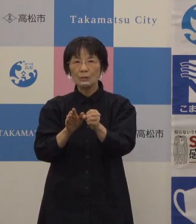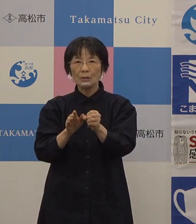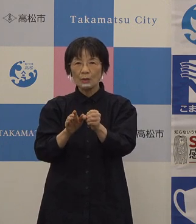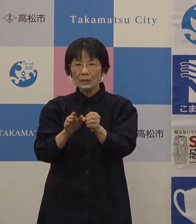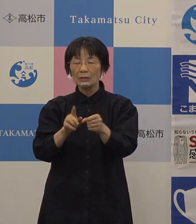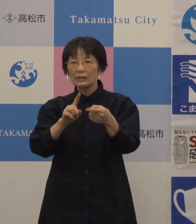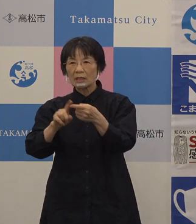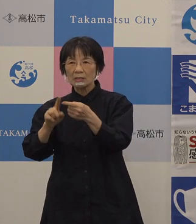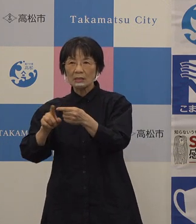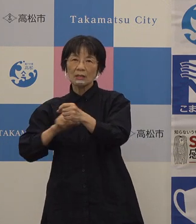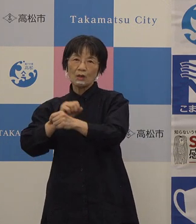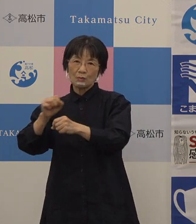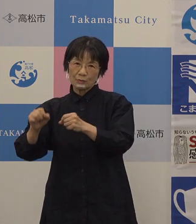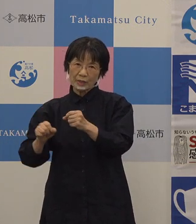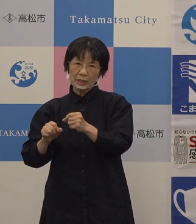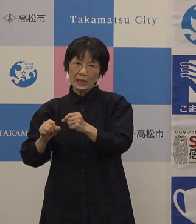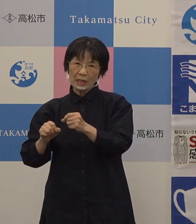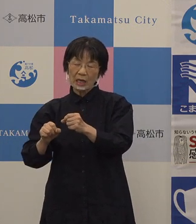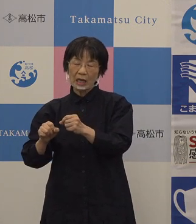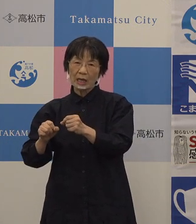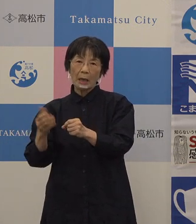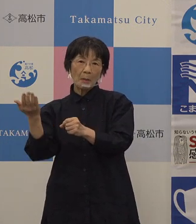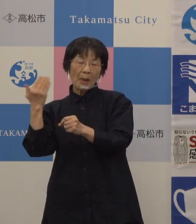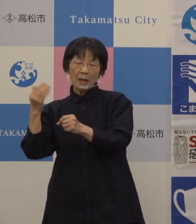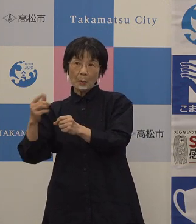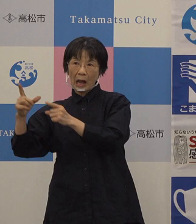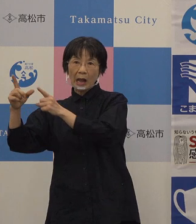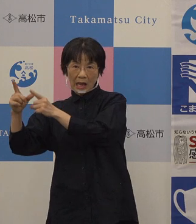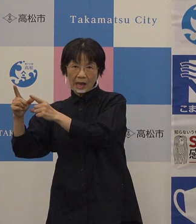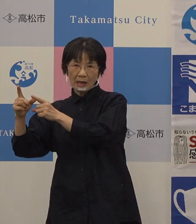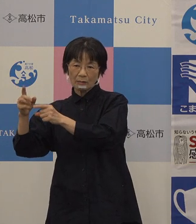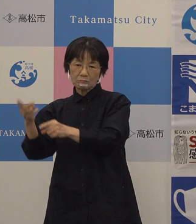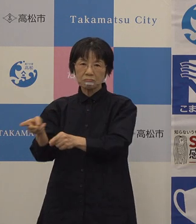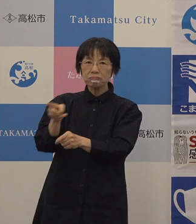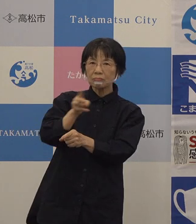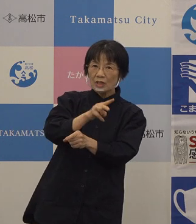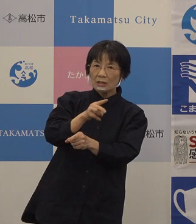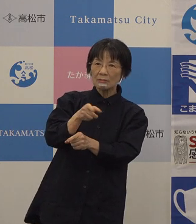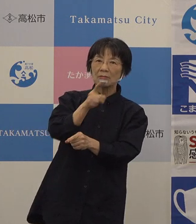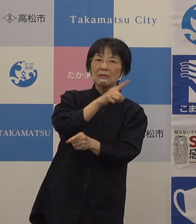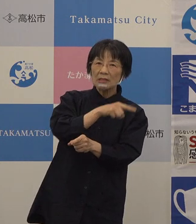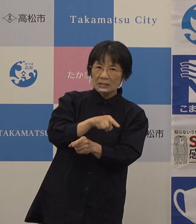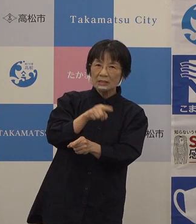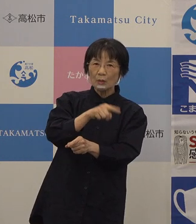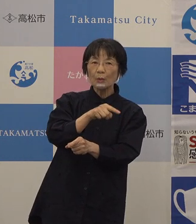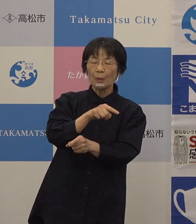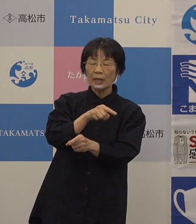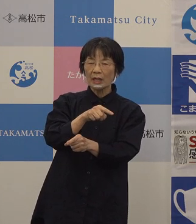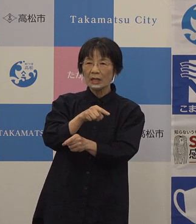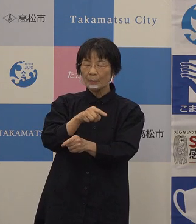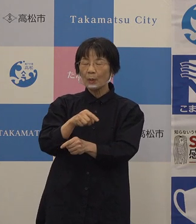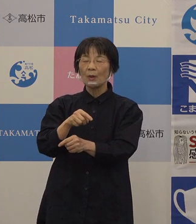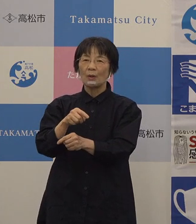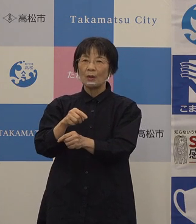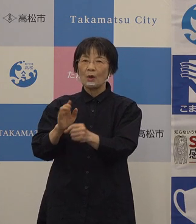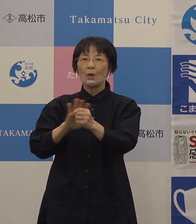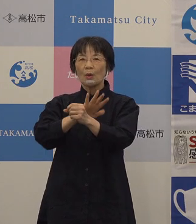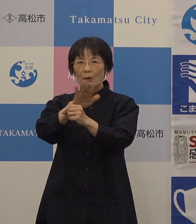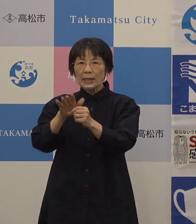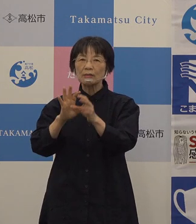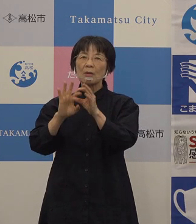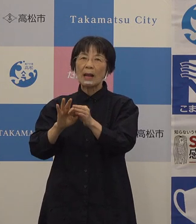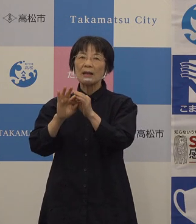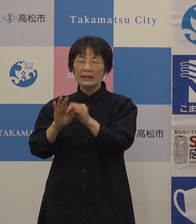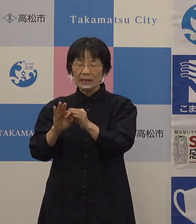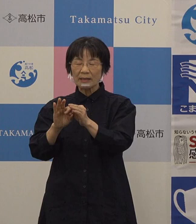が領域 A から領域 C に移動しており、これらにつきましても新型コロナウイルス感染症の影響により満足度